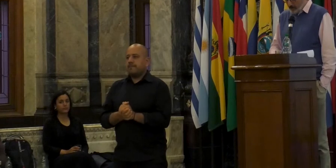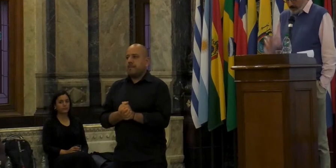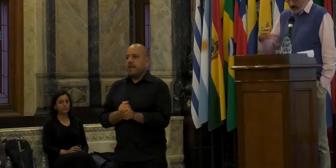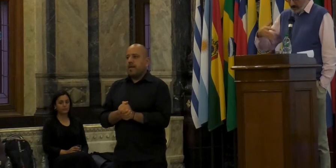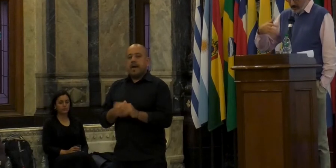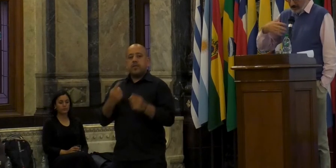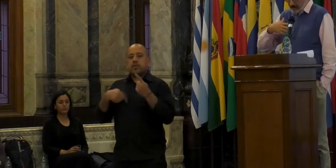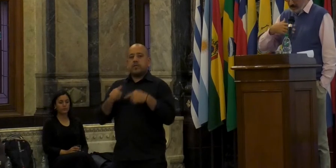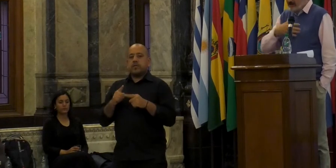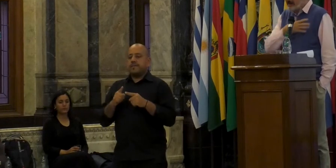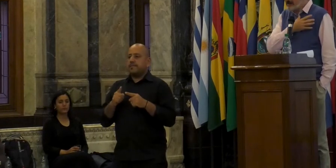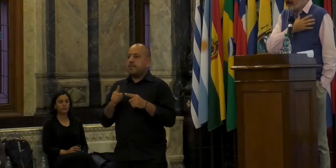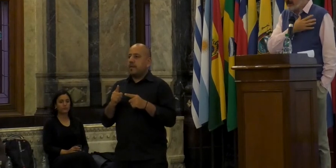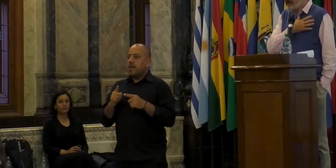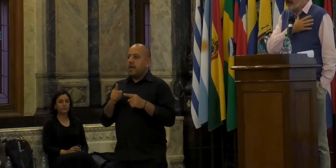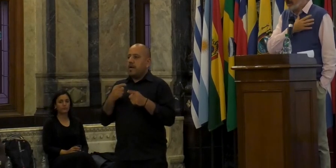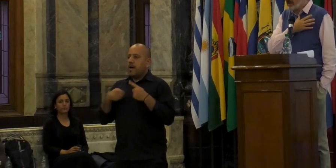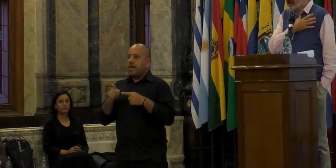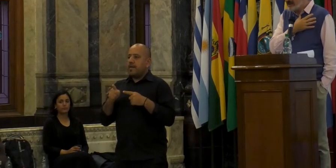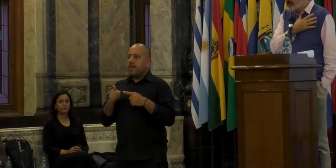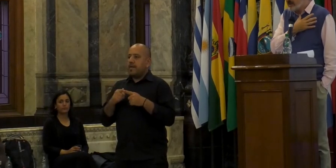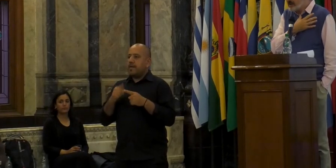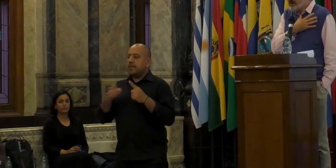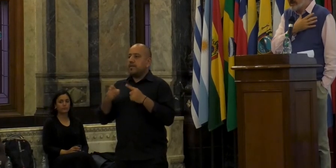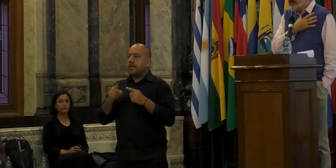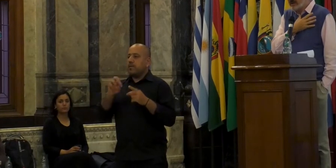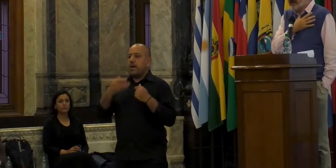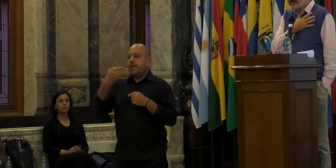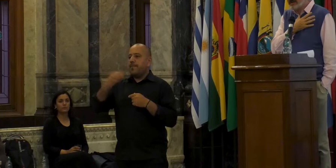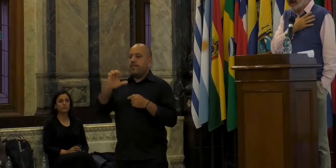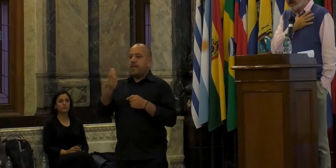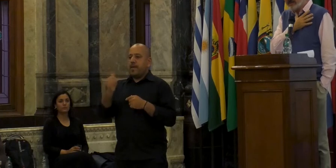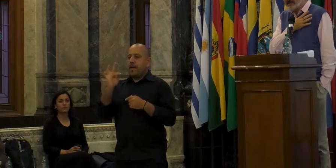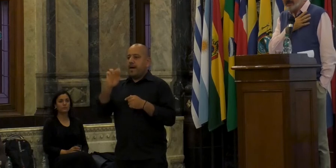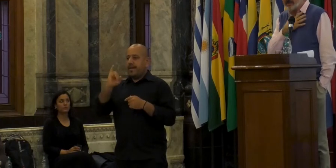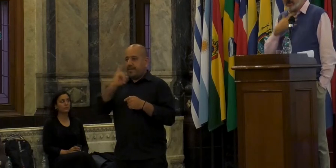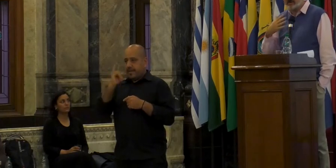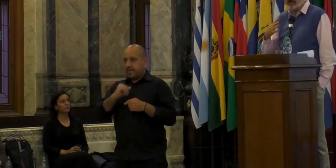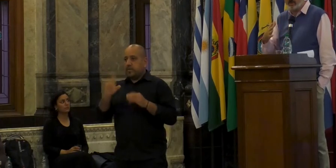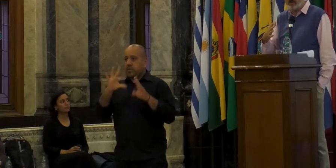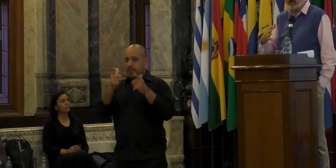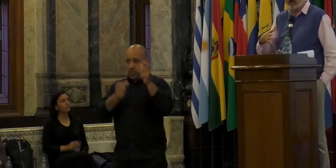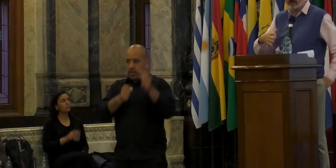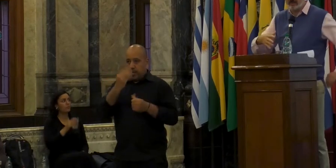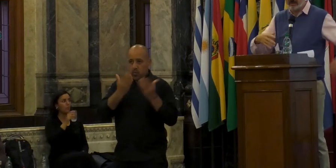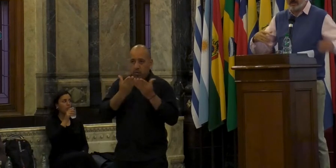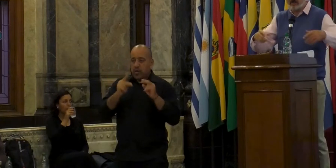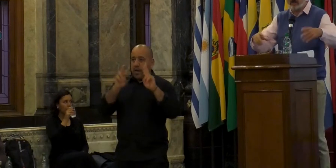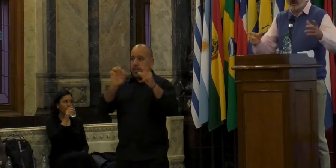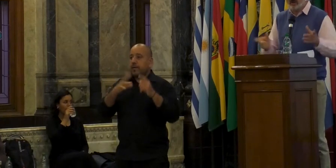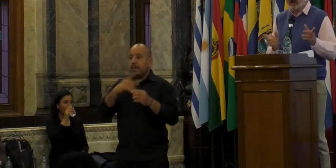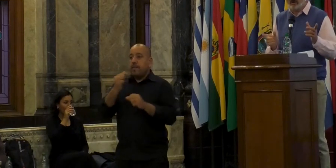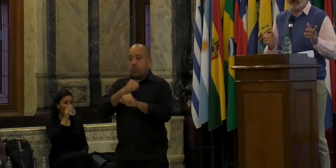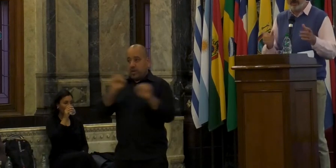Y como veis, bueno, pues ahí es separado a Beatriz Collignon, que es una de las geógrafas que primero se preocupó por tematizar